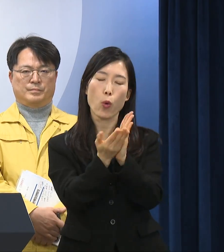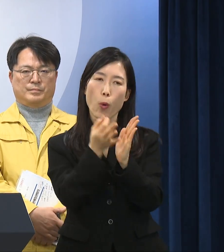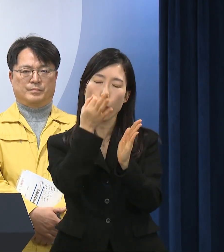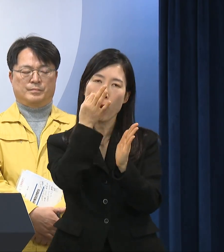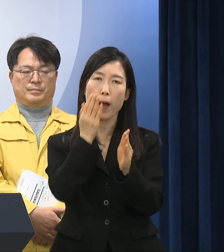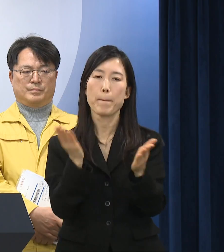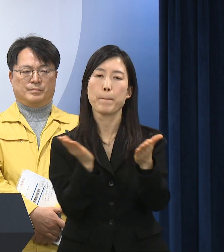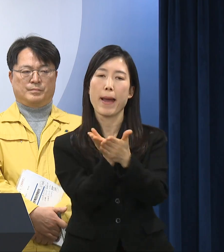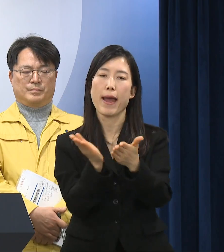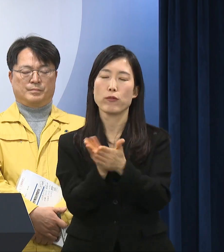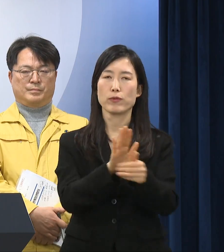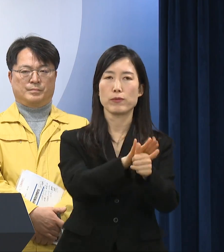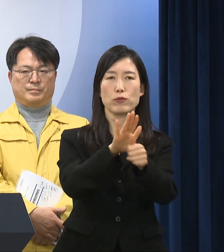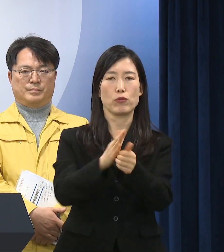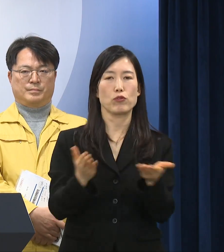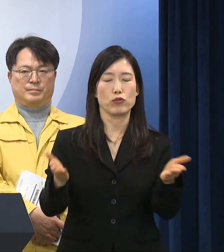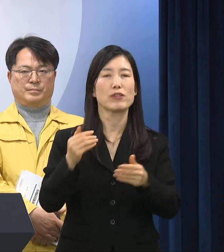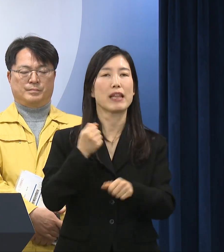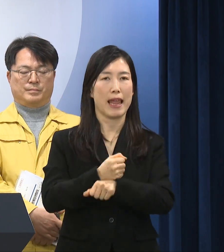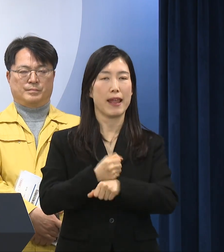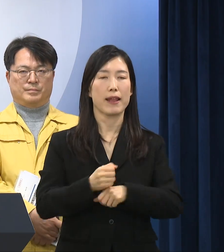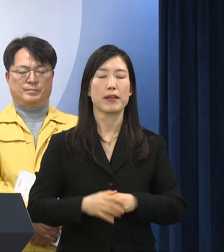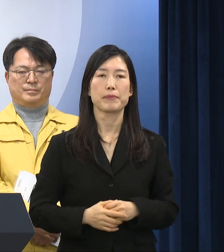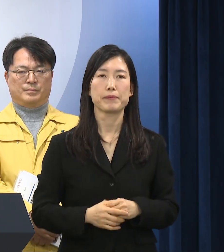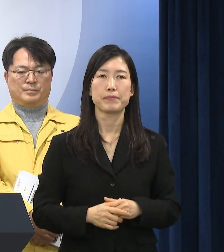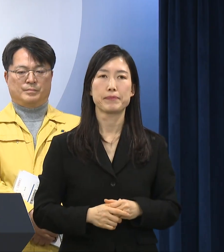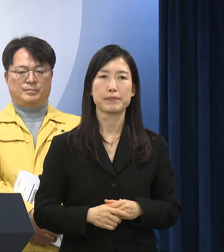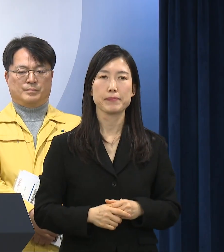맞춤형 지원을 제공토록 하였습니다.